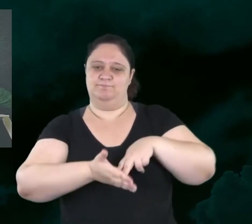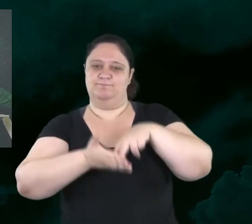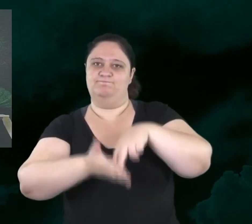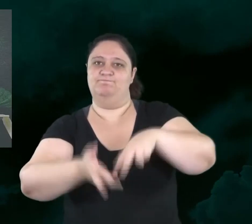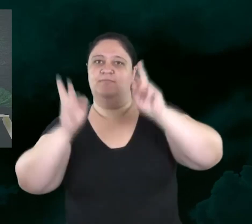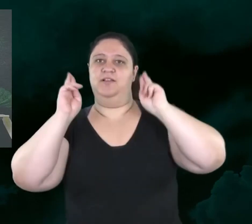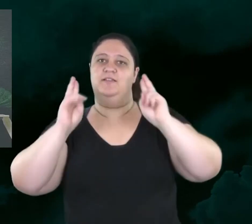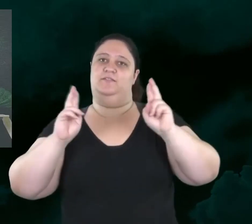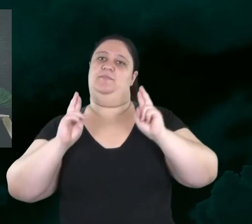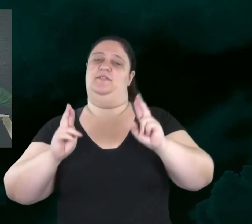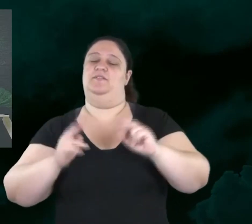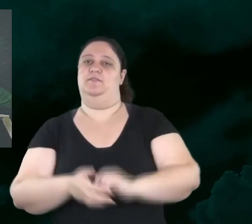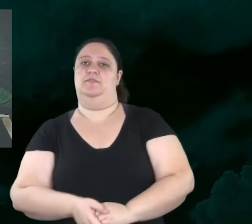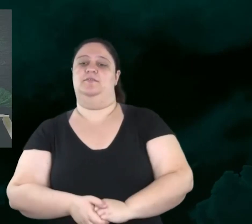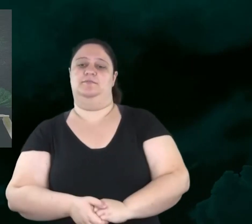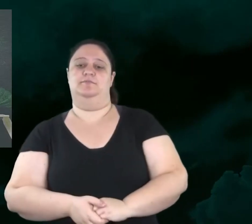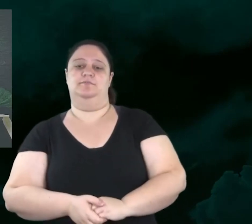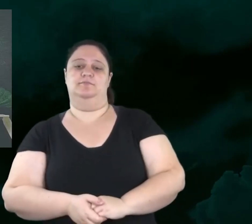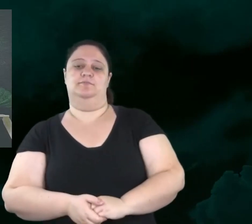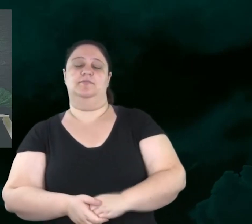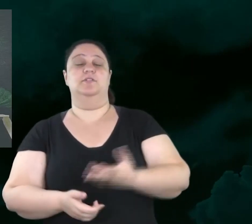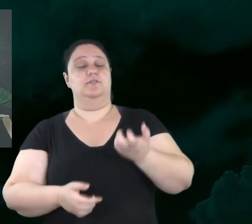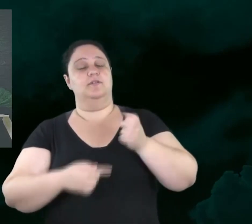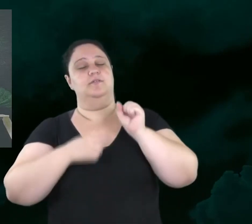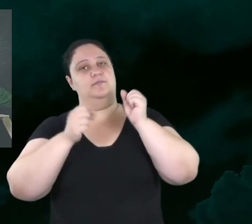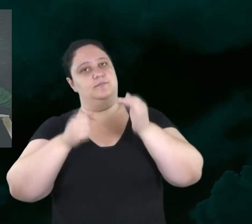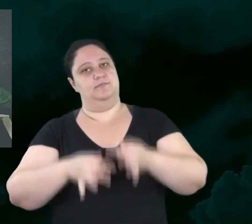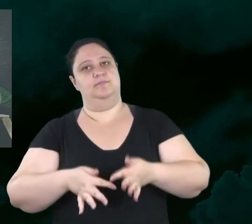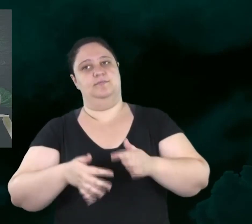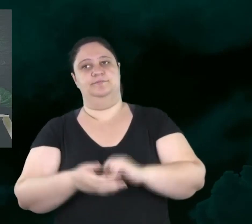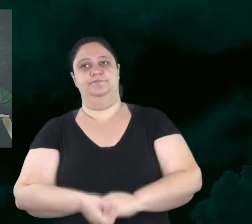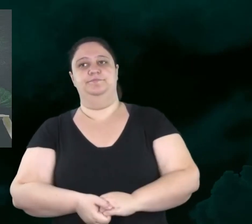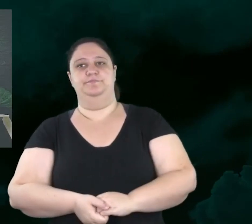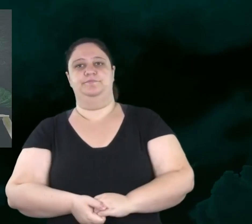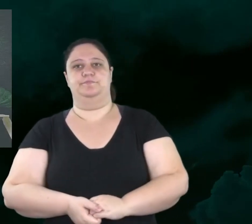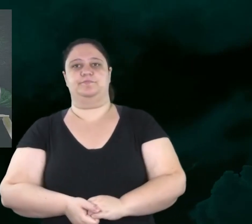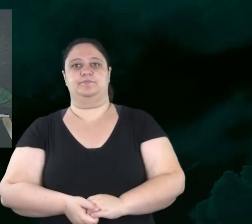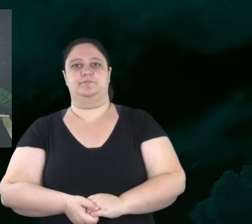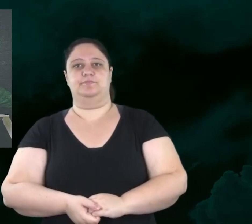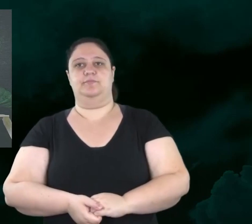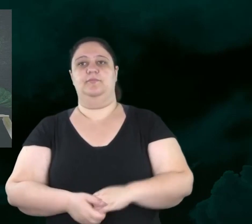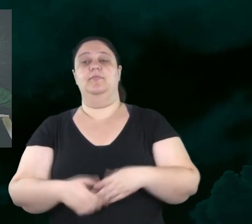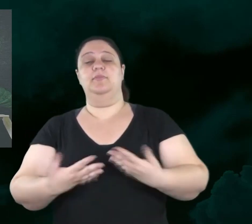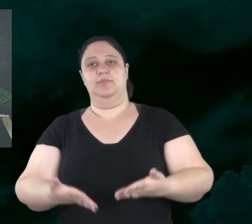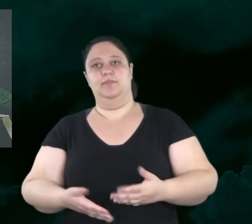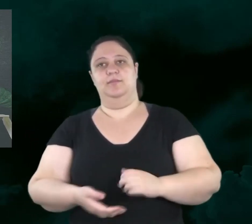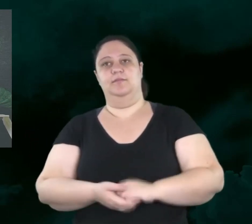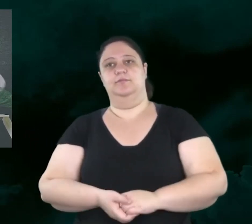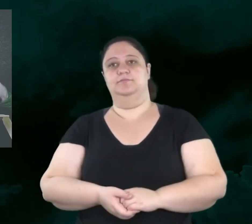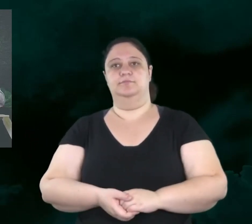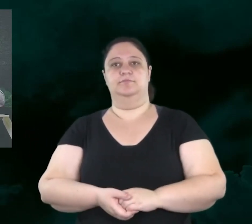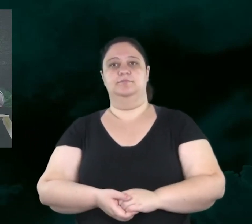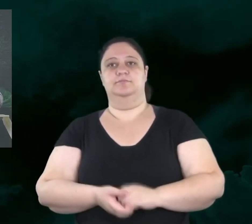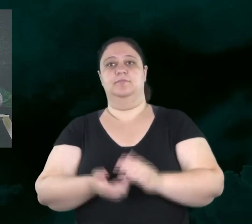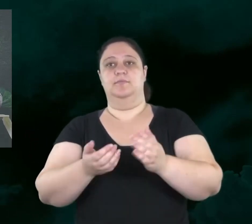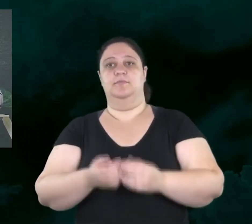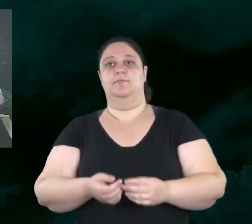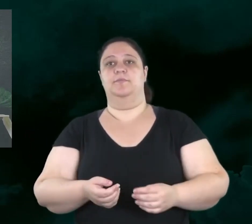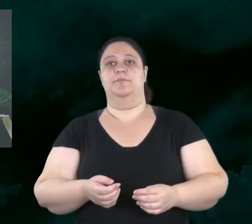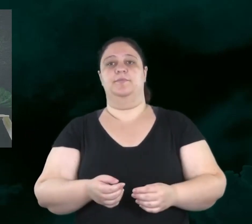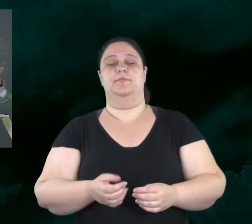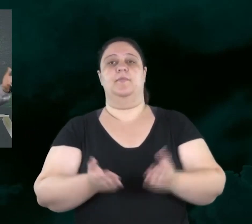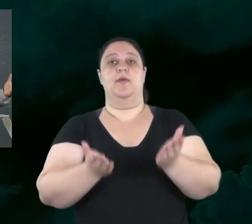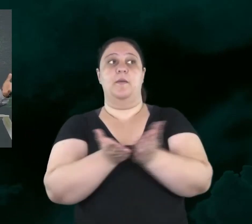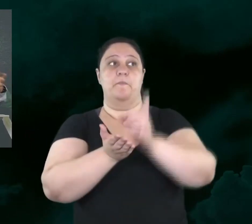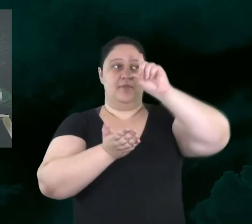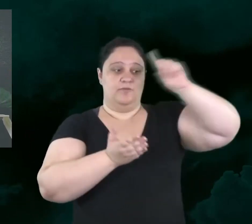esperança. É o que eu quero chegar hoje. Então, essa palavra se tornou carne e habitou